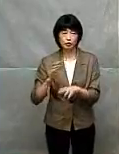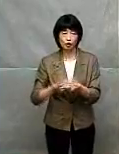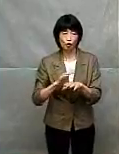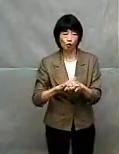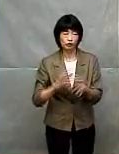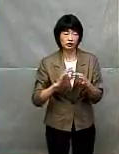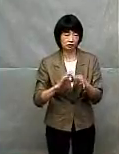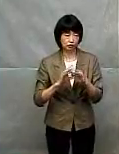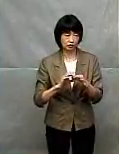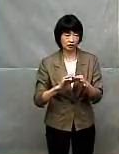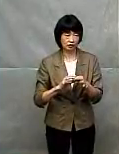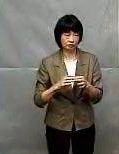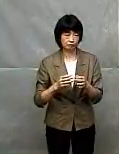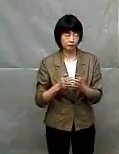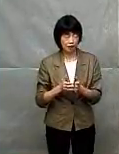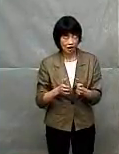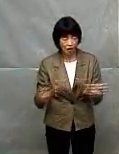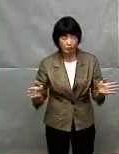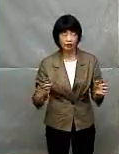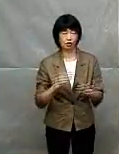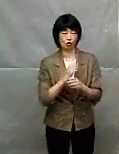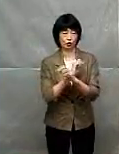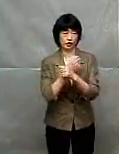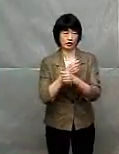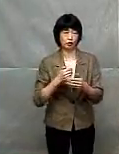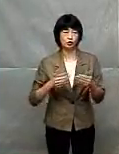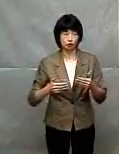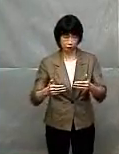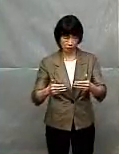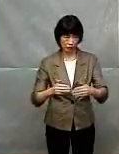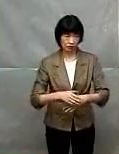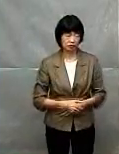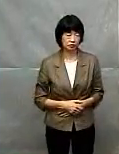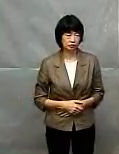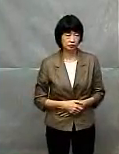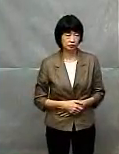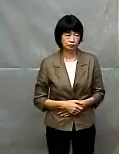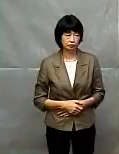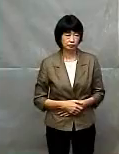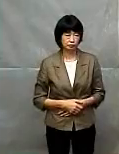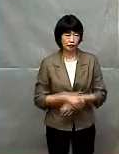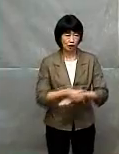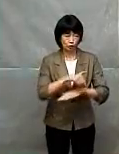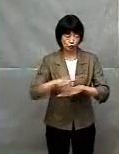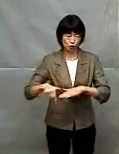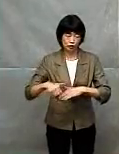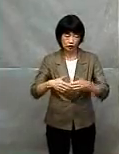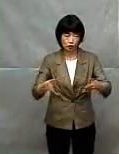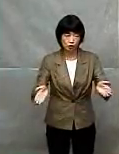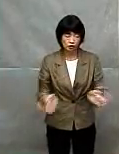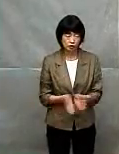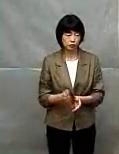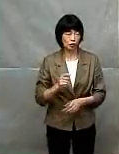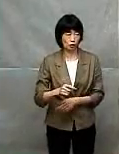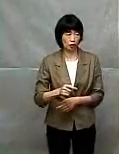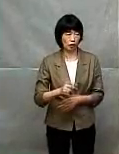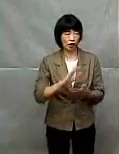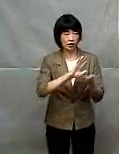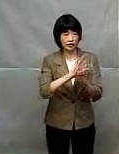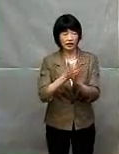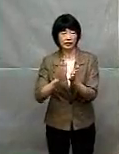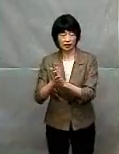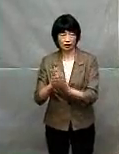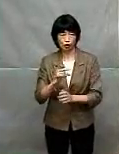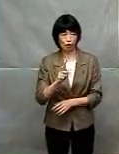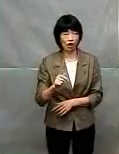して、幅広に研究してまいります。プロジェクトチームは各県の課